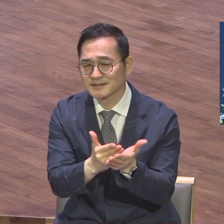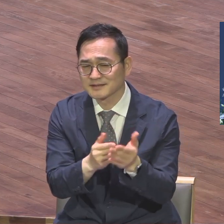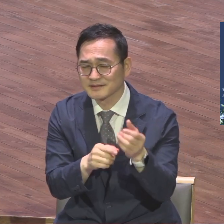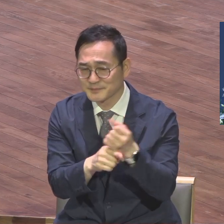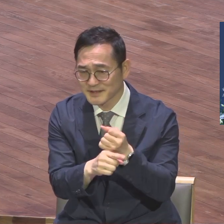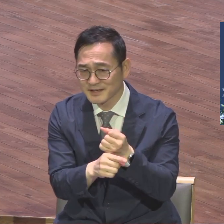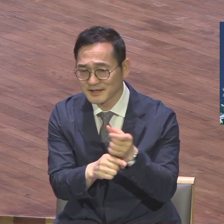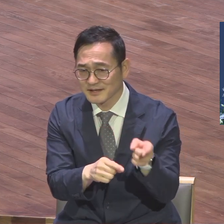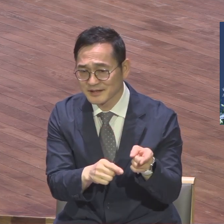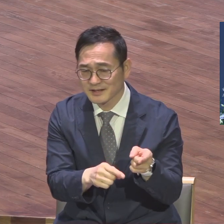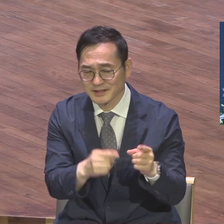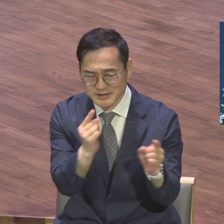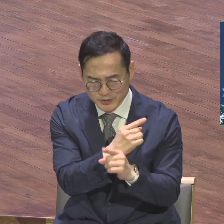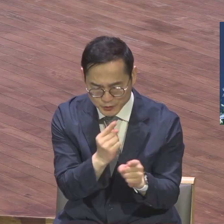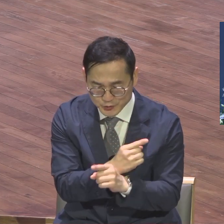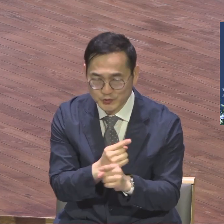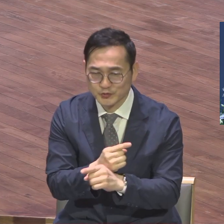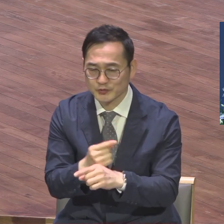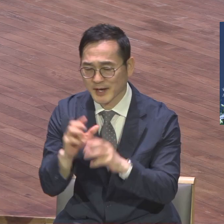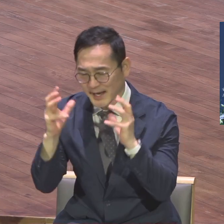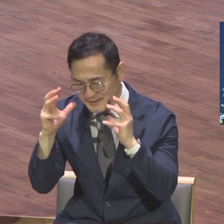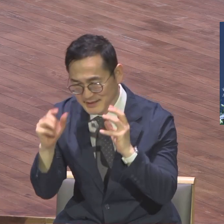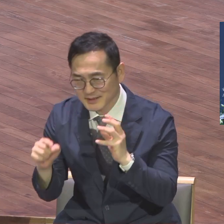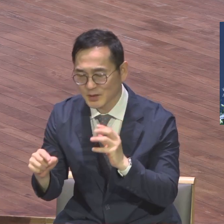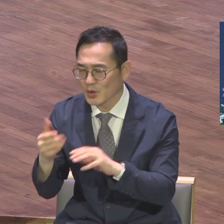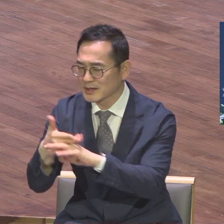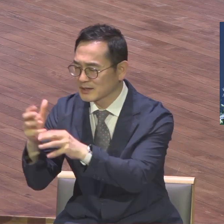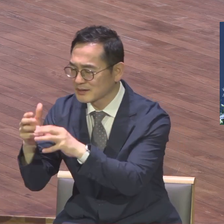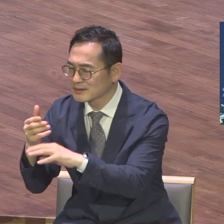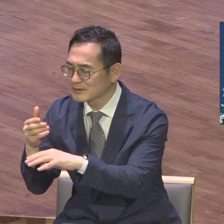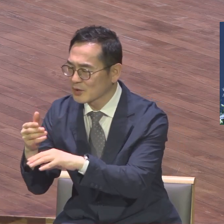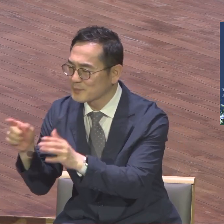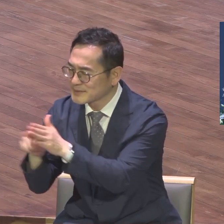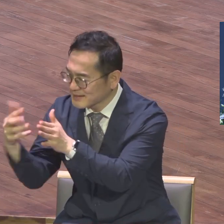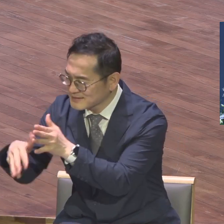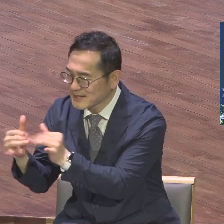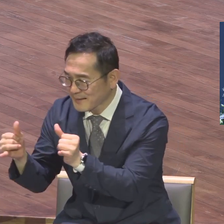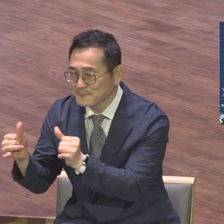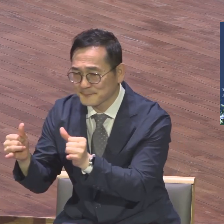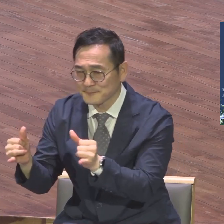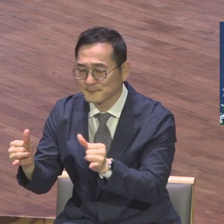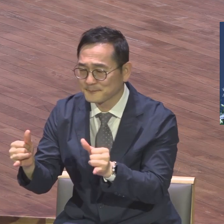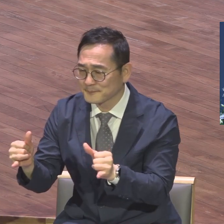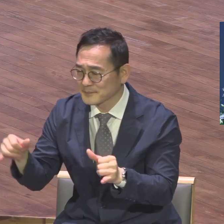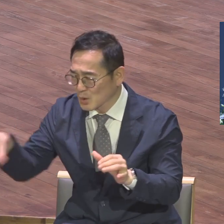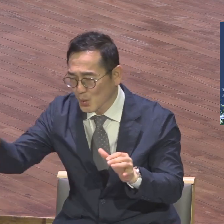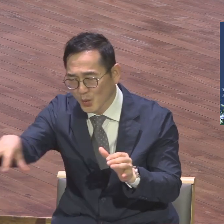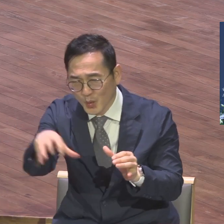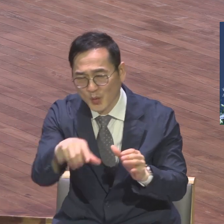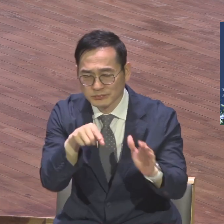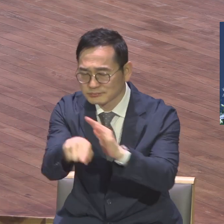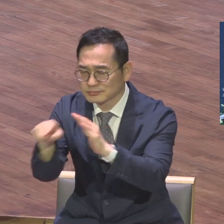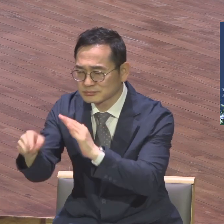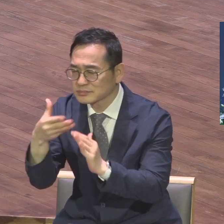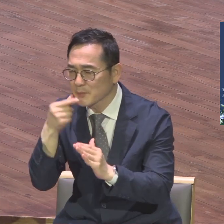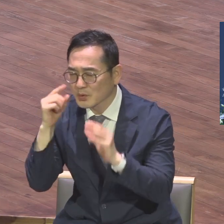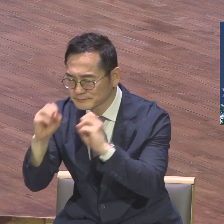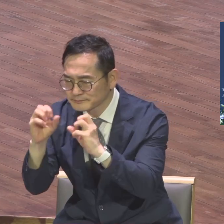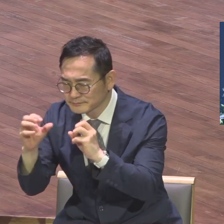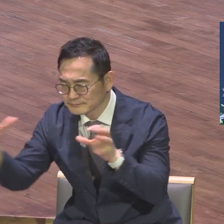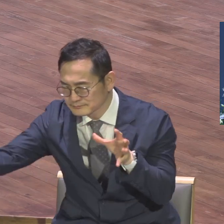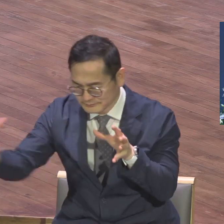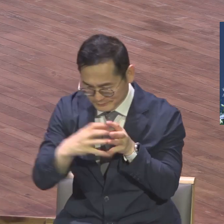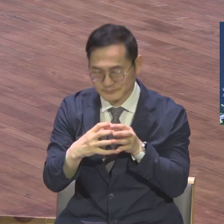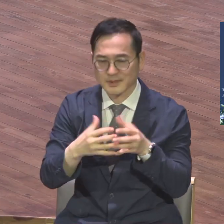이 뜰을 참 세워가는 그런 사명의 공동체가 되어야 된다라는 말씀이죠.